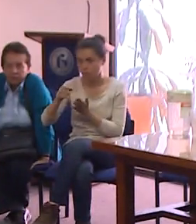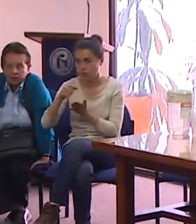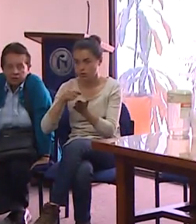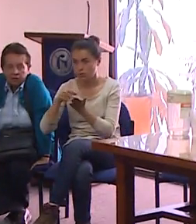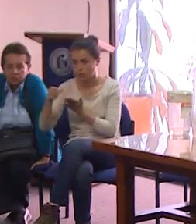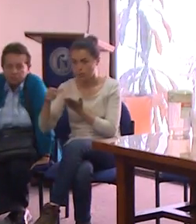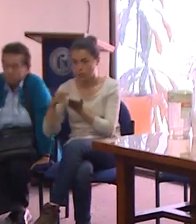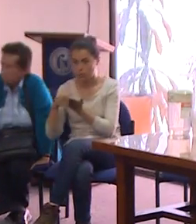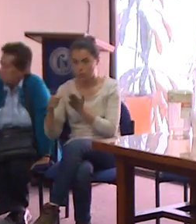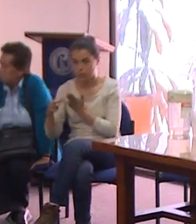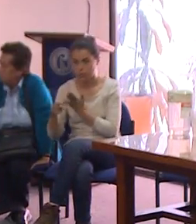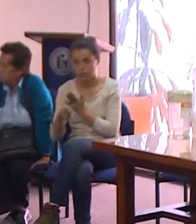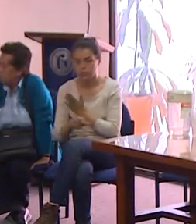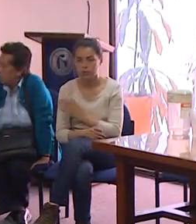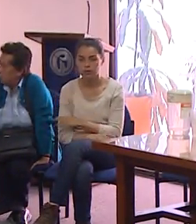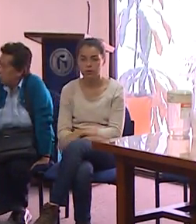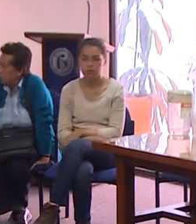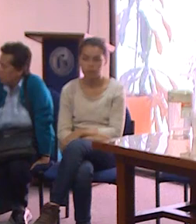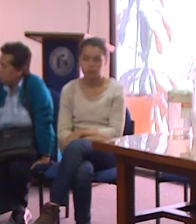Y